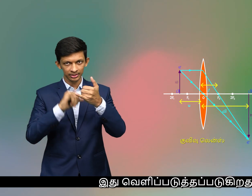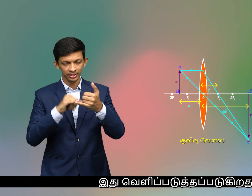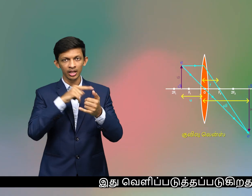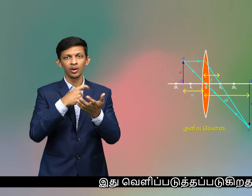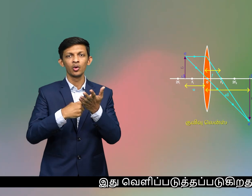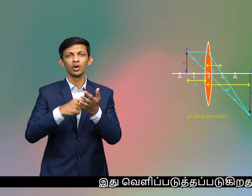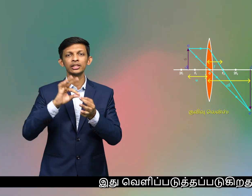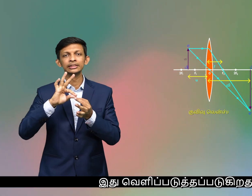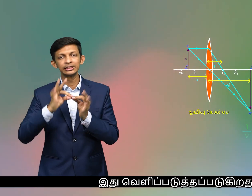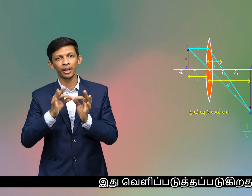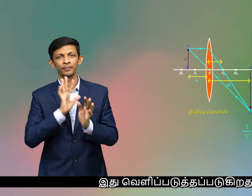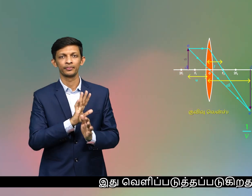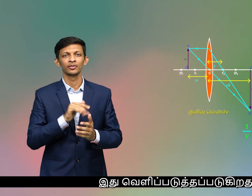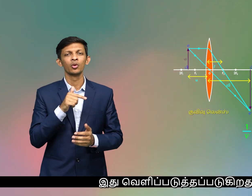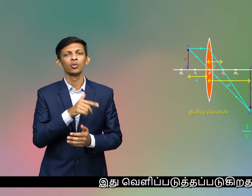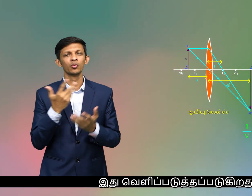வெளிப்படுத்தப்படுகிறது.